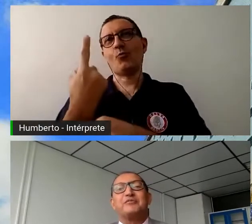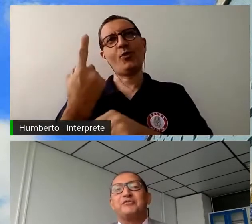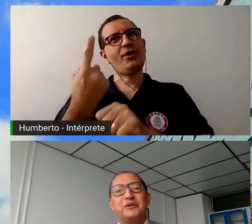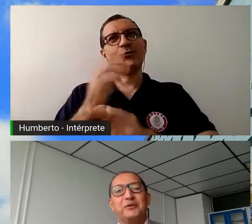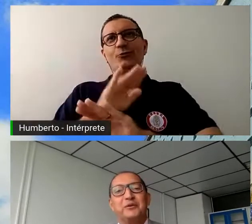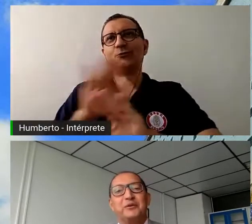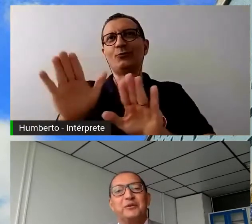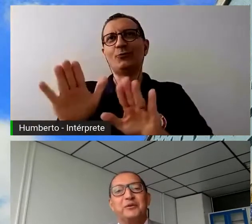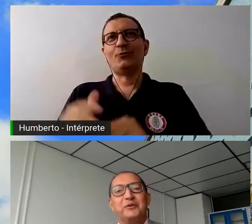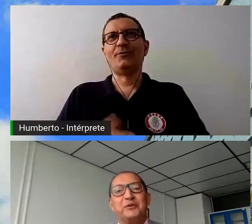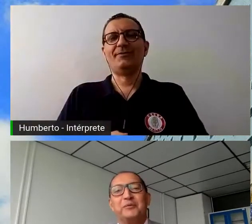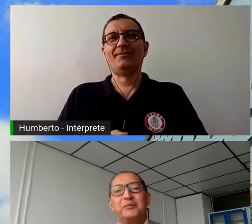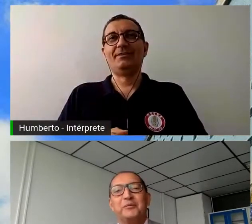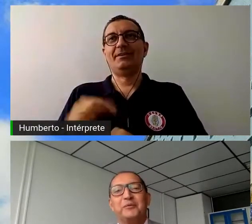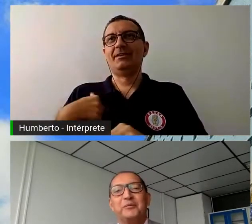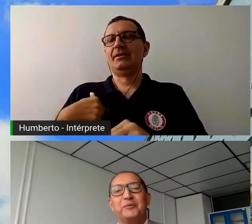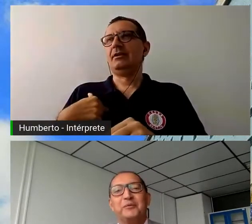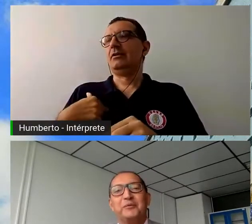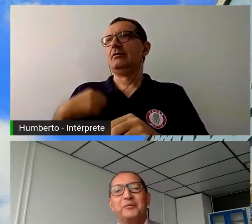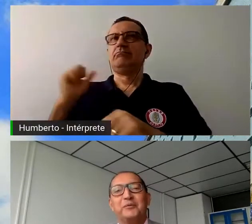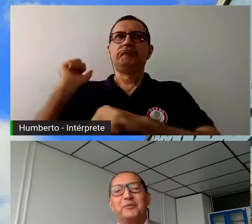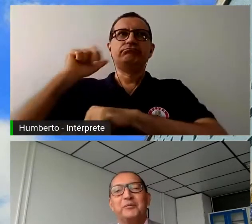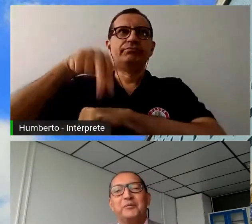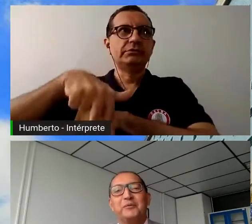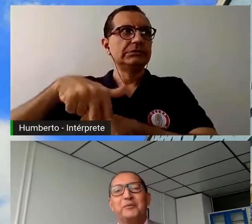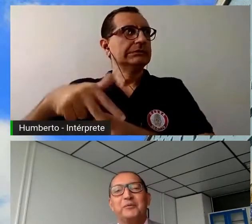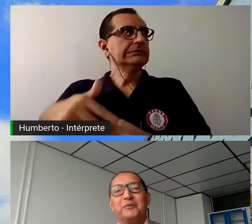desse desafio que a pandemia